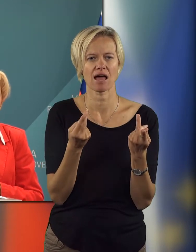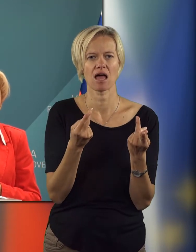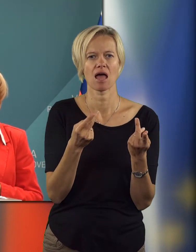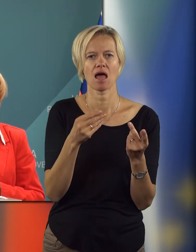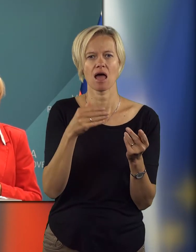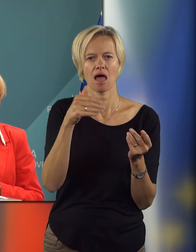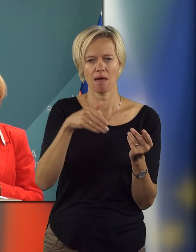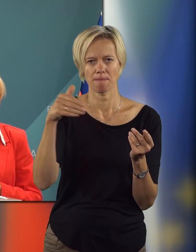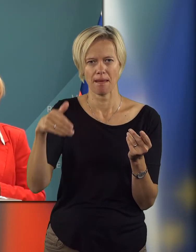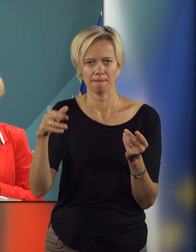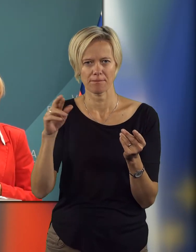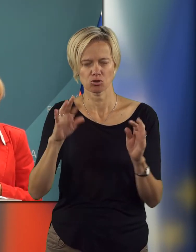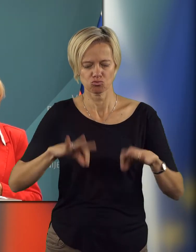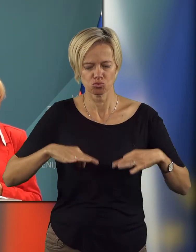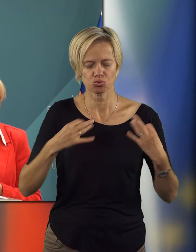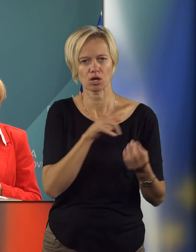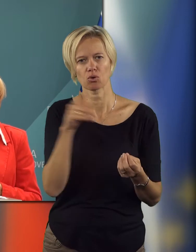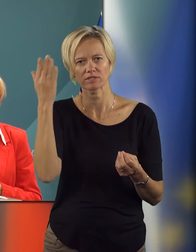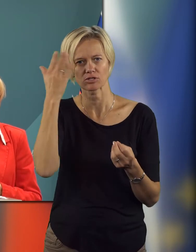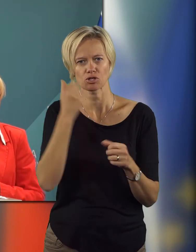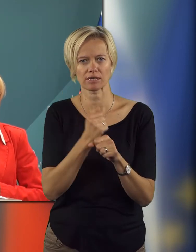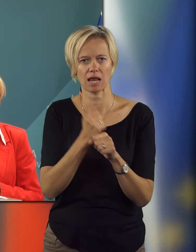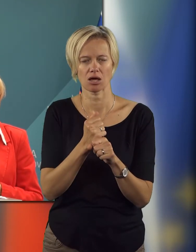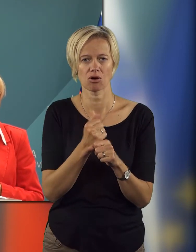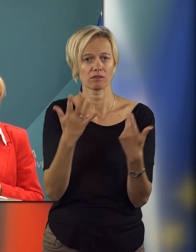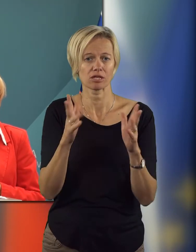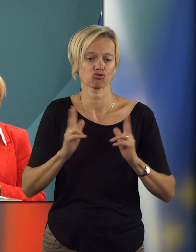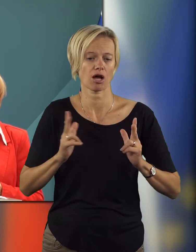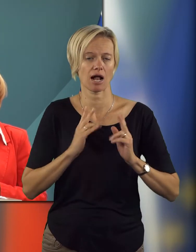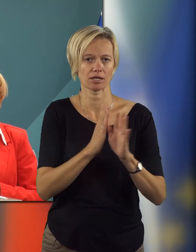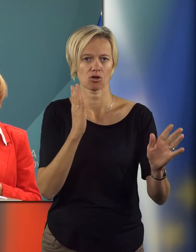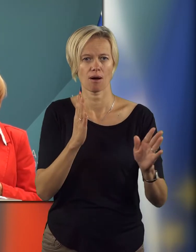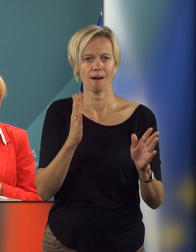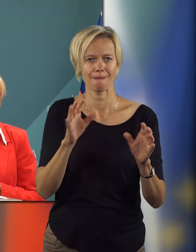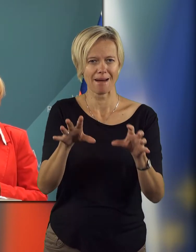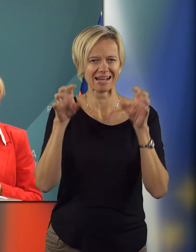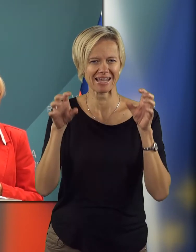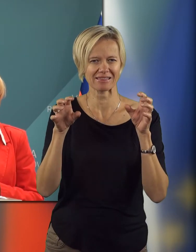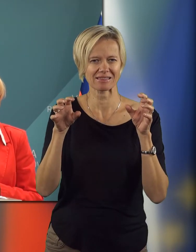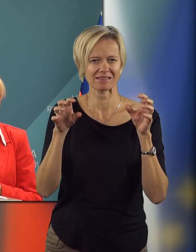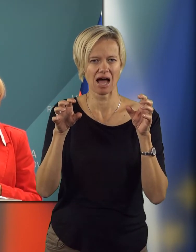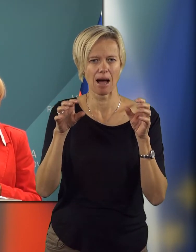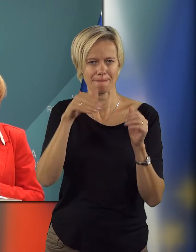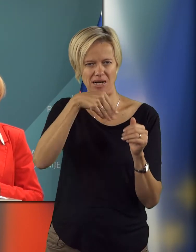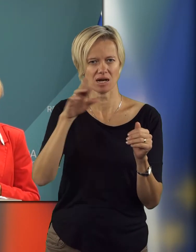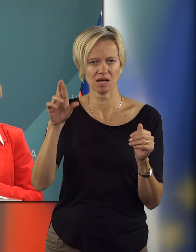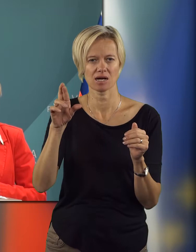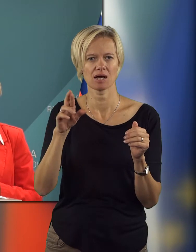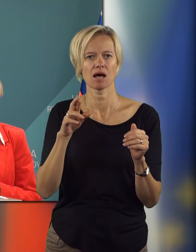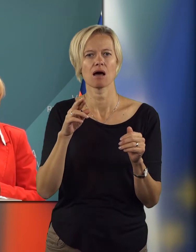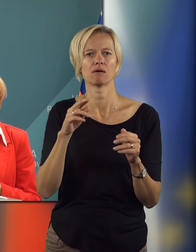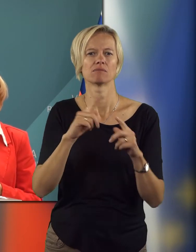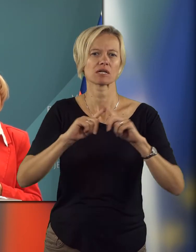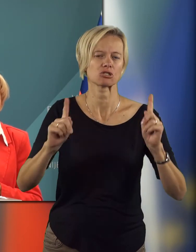delajo od jutra do 9 zvečer. Praktično ni več čakalnih dob na magnetno resonanco, na